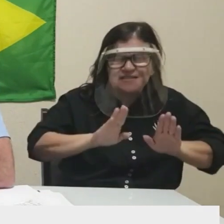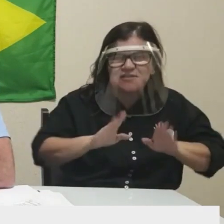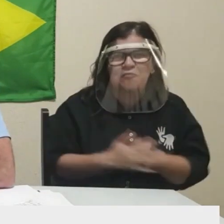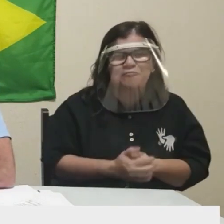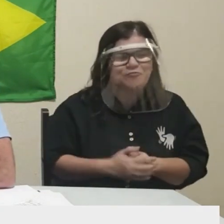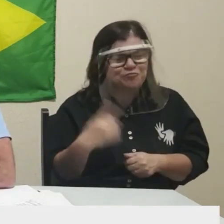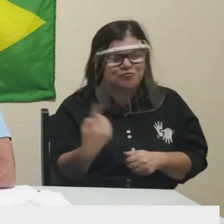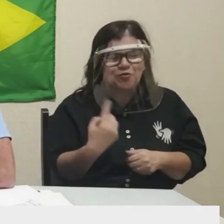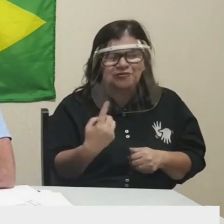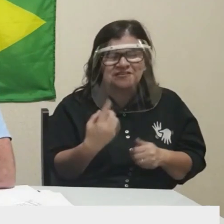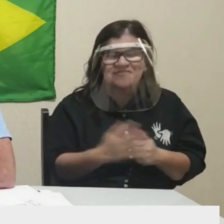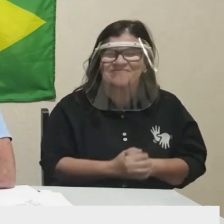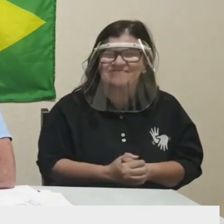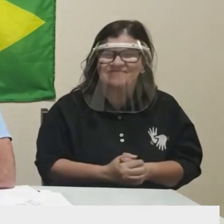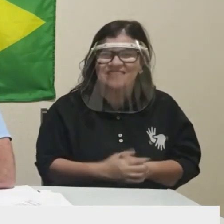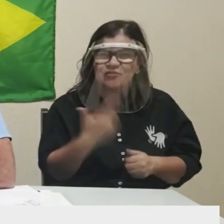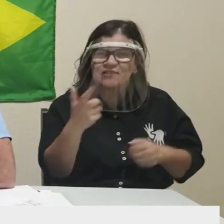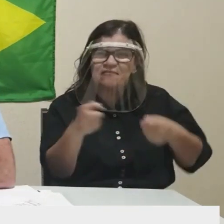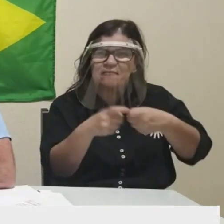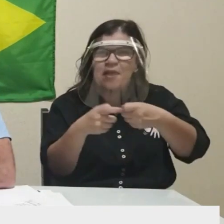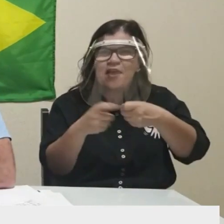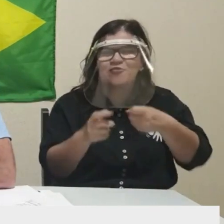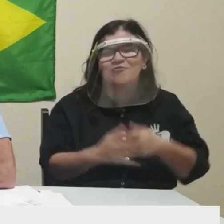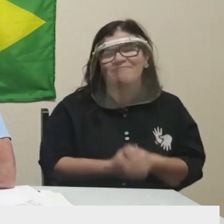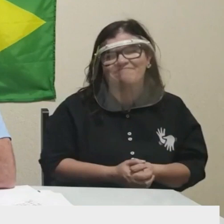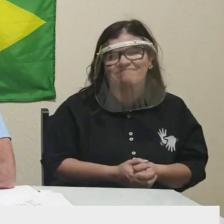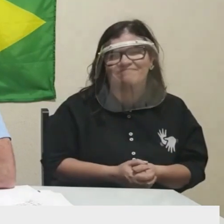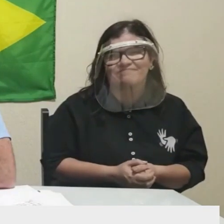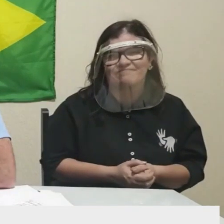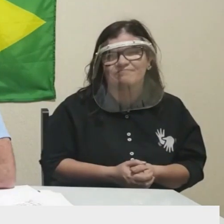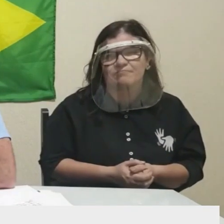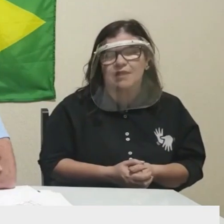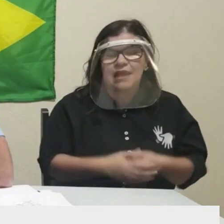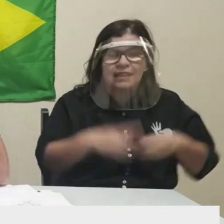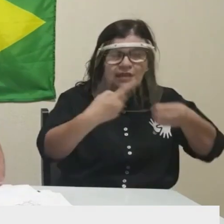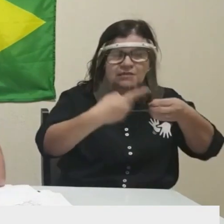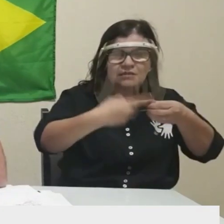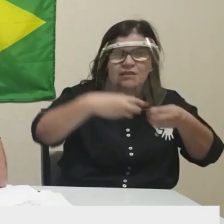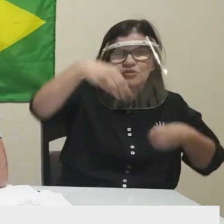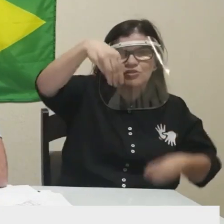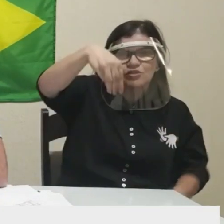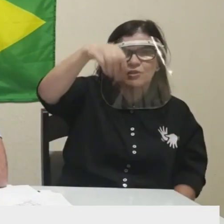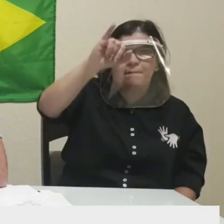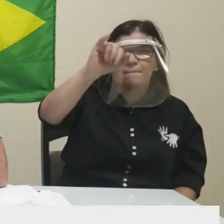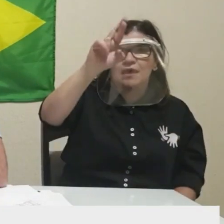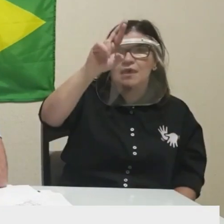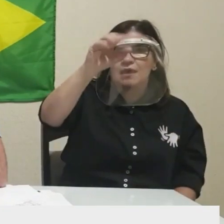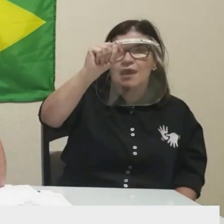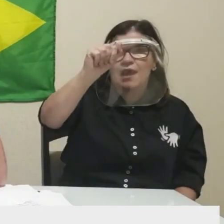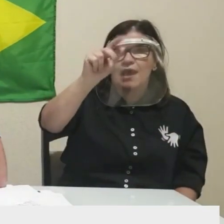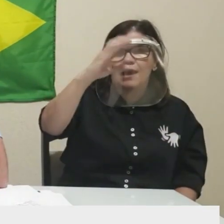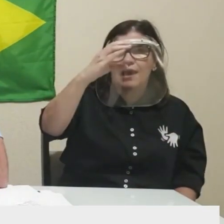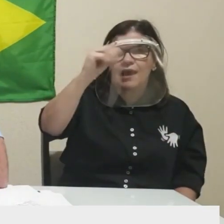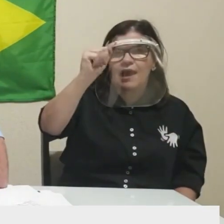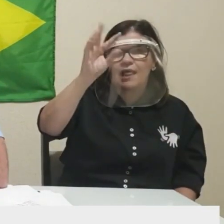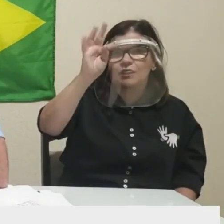É. Até hoje ninguém nasce em Miracatu, porque sim, nós não temos maternidade em Miracatu. Se bem que você pode ver, o meu irmão Renato, que é